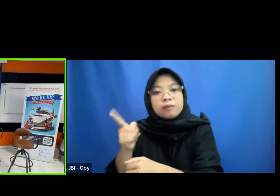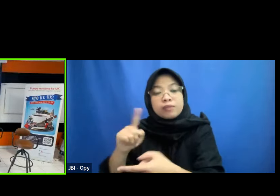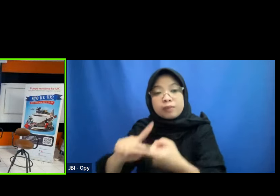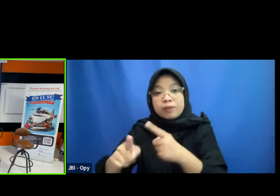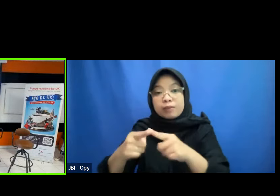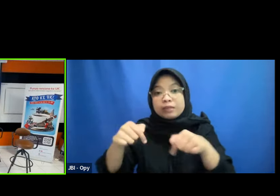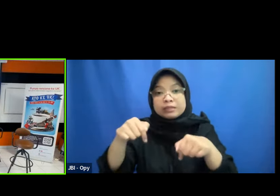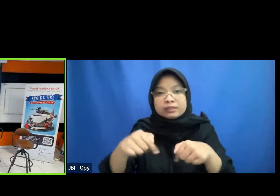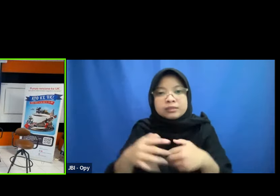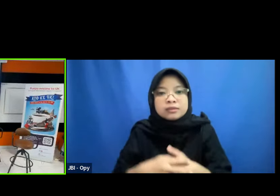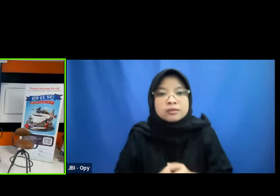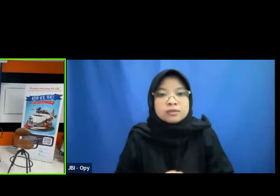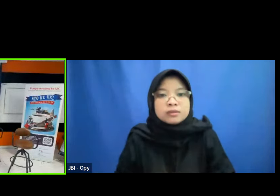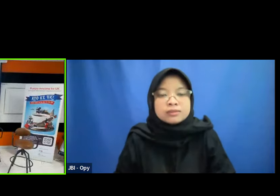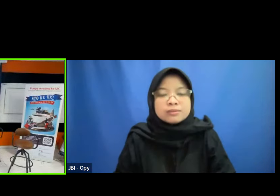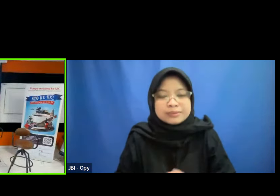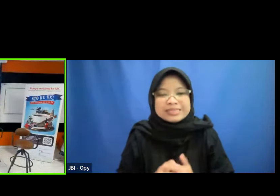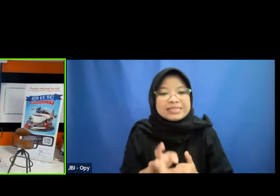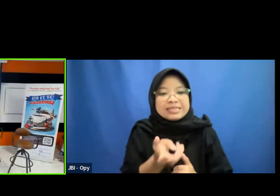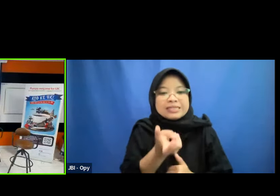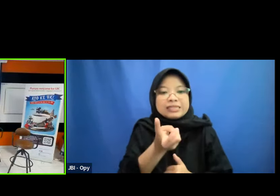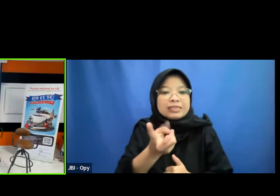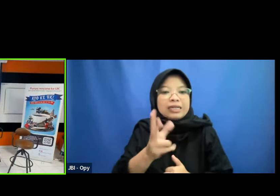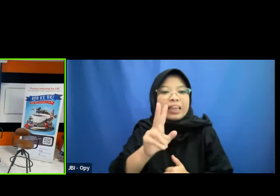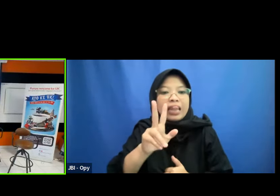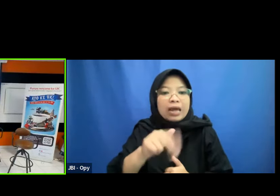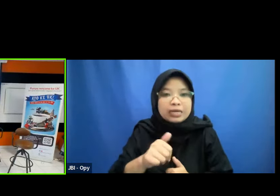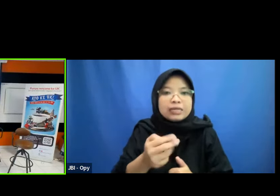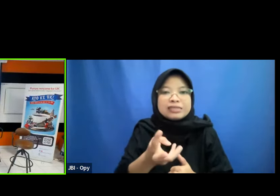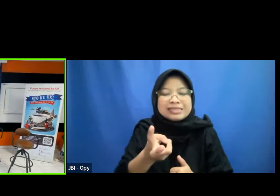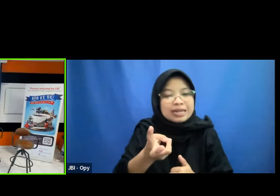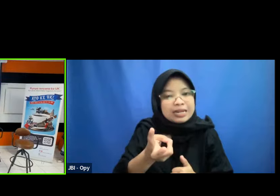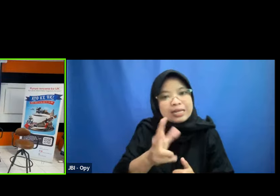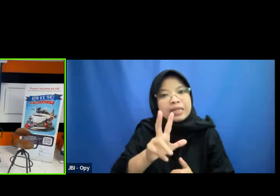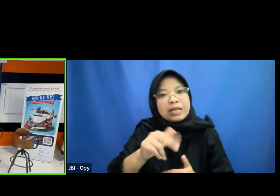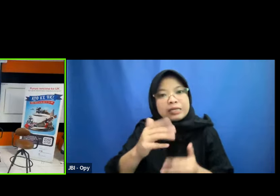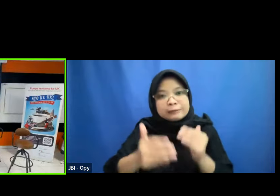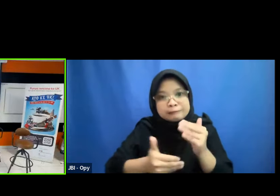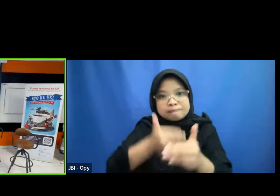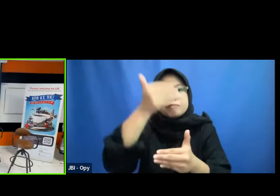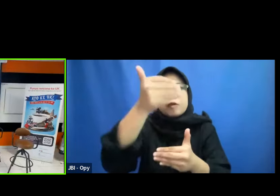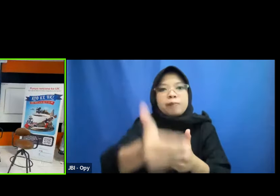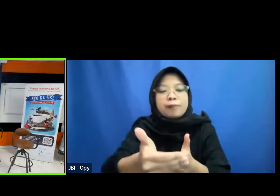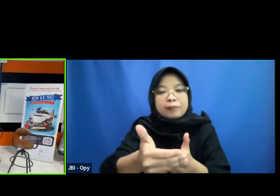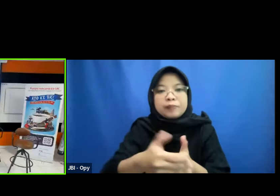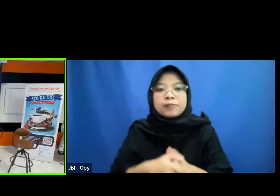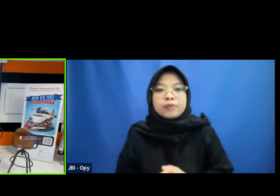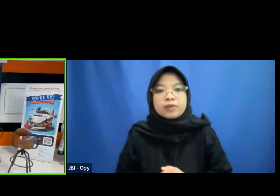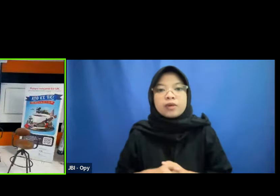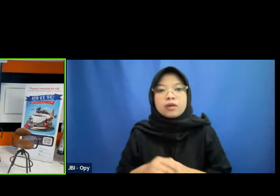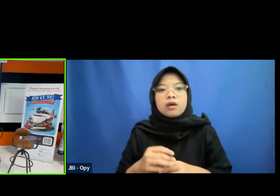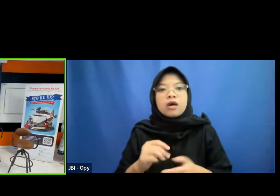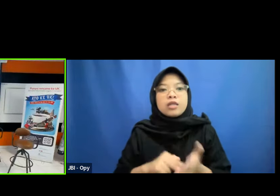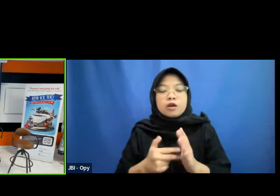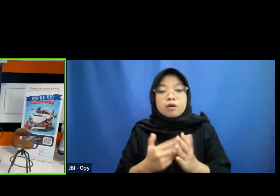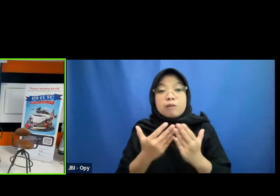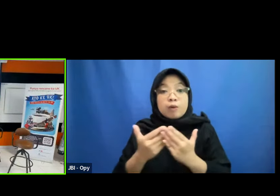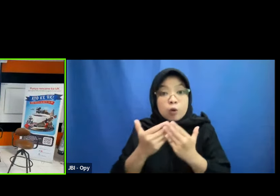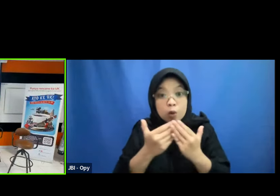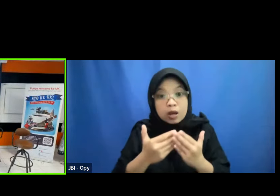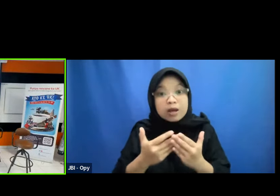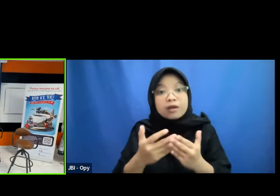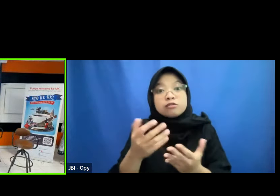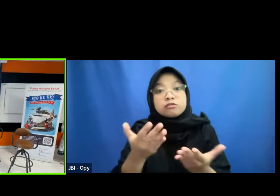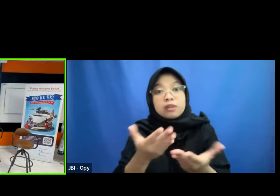sini tinggal sedikit lagi untuk bisa sampai e di citacita teman-teman dan saya berdoa mudah-mudahan teman-teman yang nanti